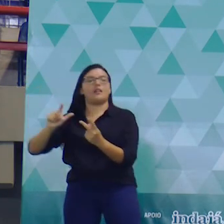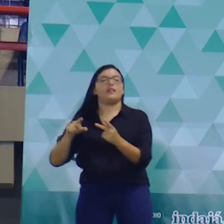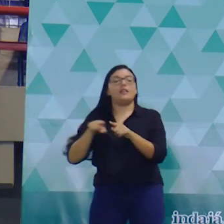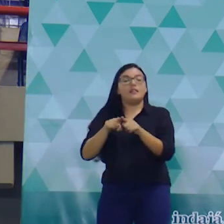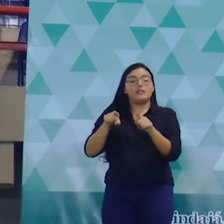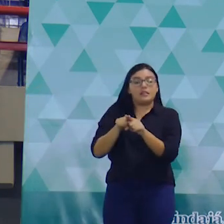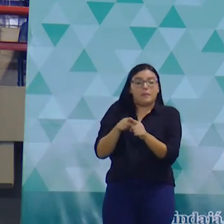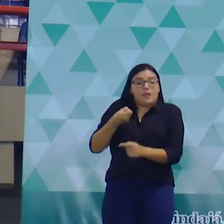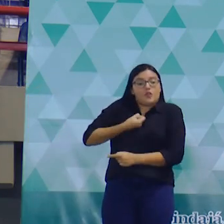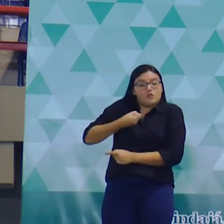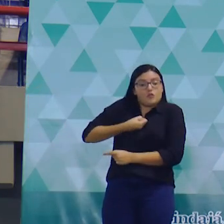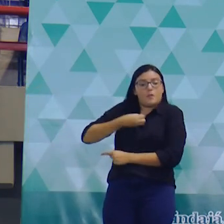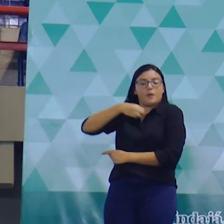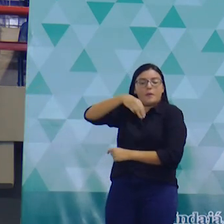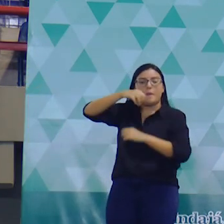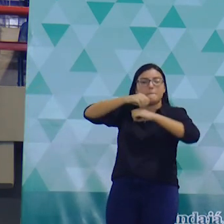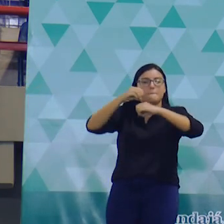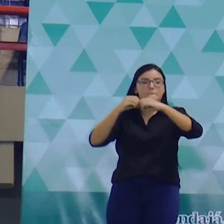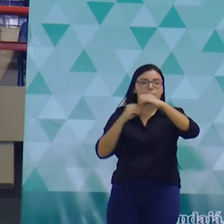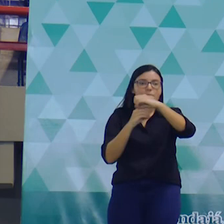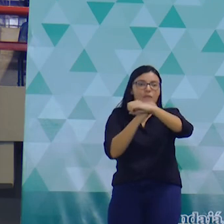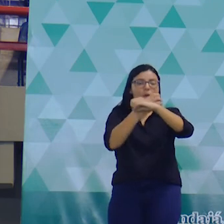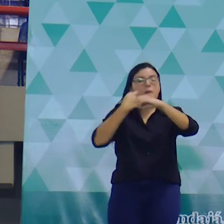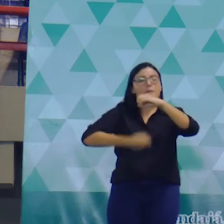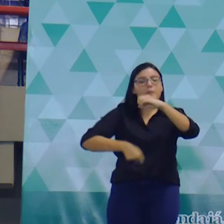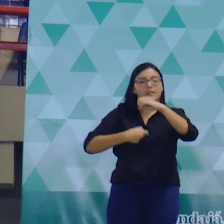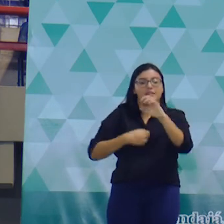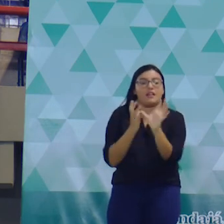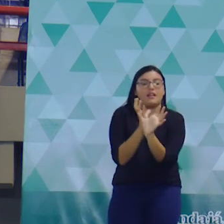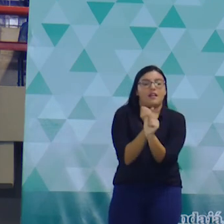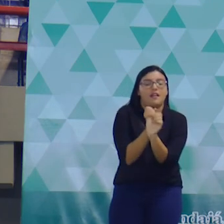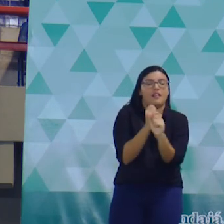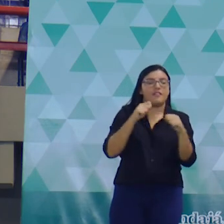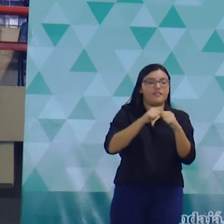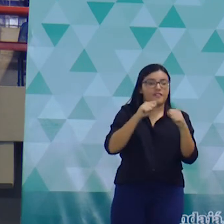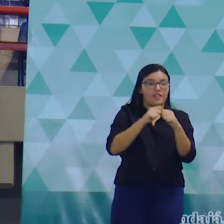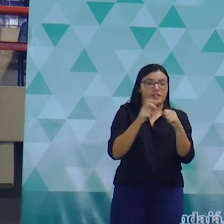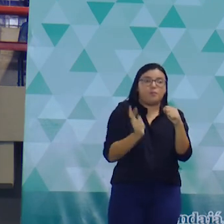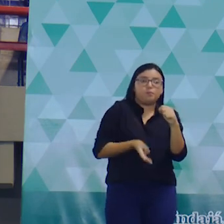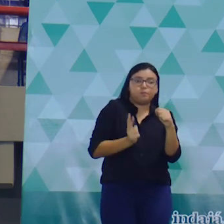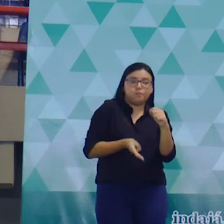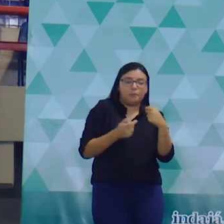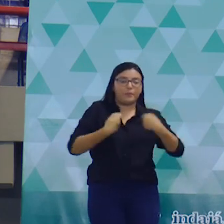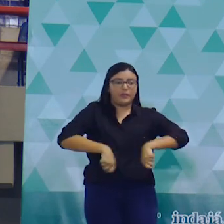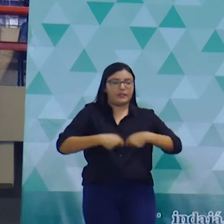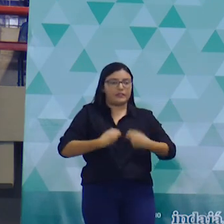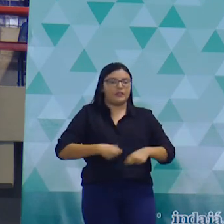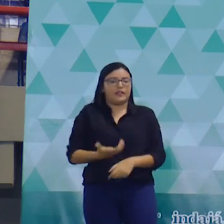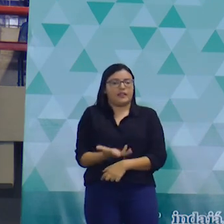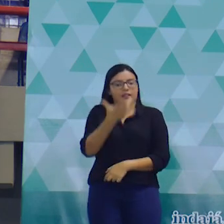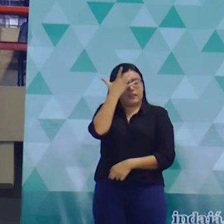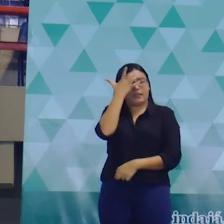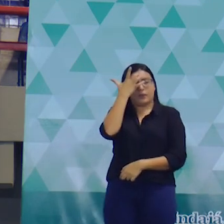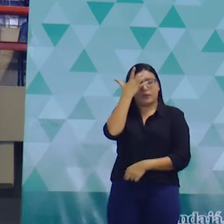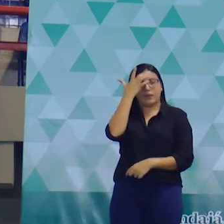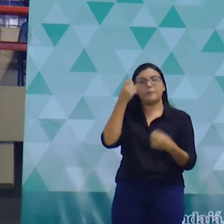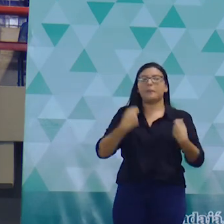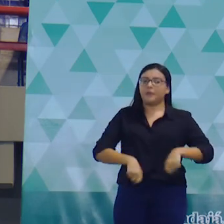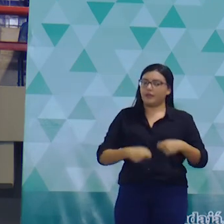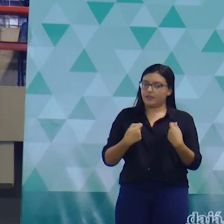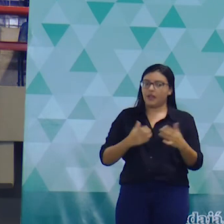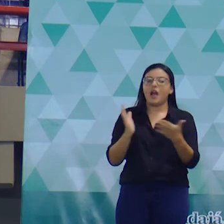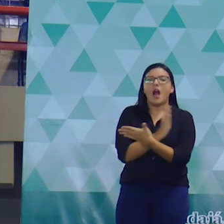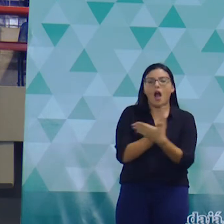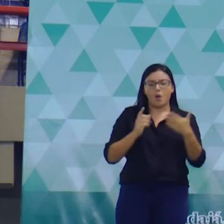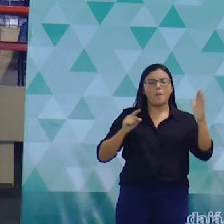quantas moléculas você produz. E aí você vai usar uma relação matemática, uma constante, que você vai decorar, mas